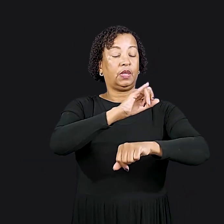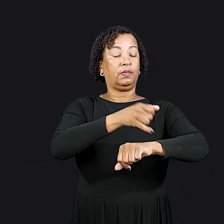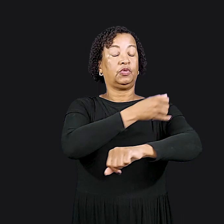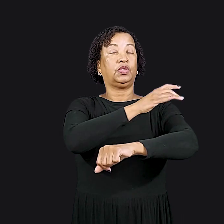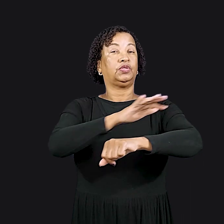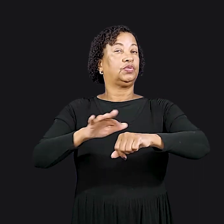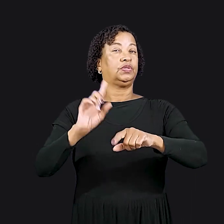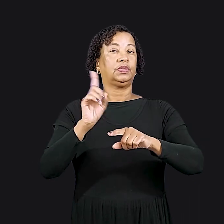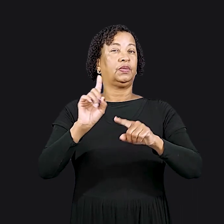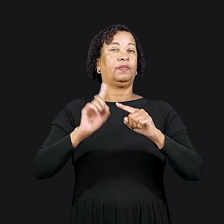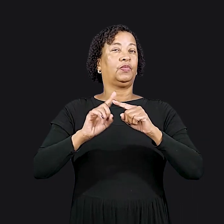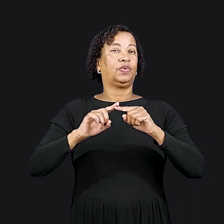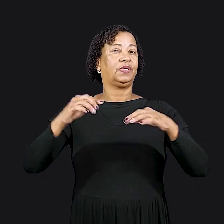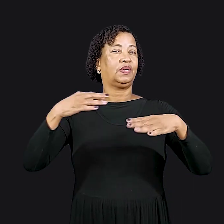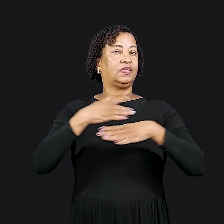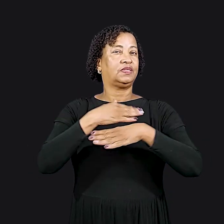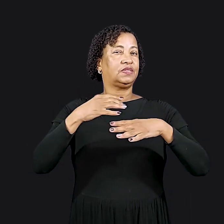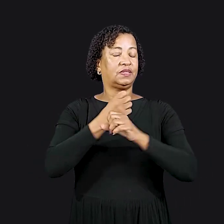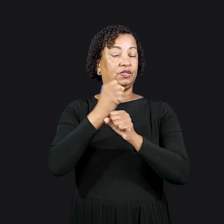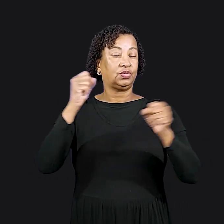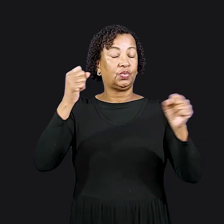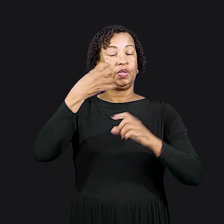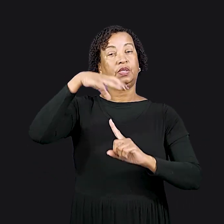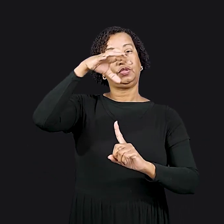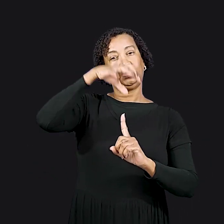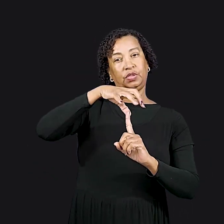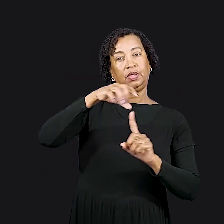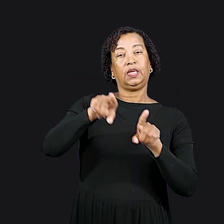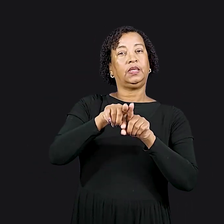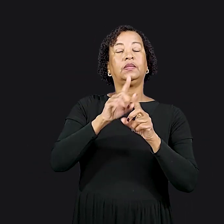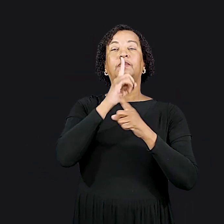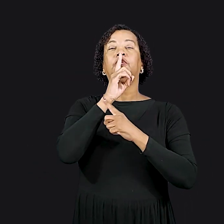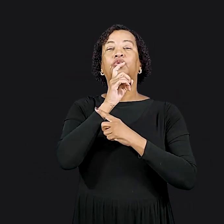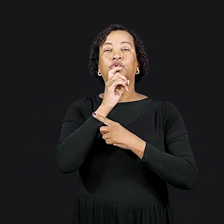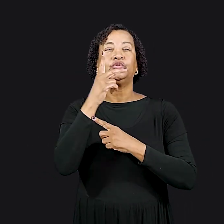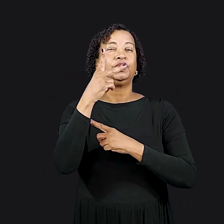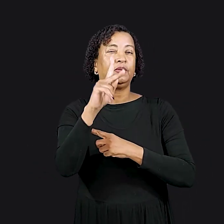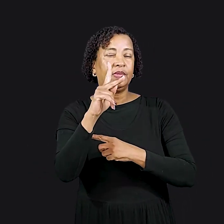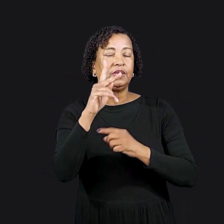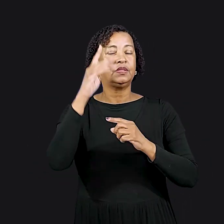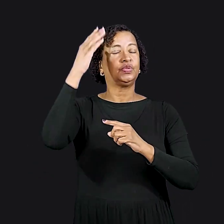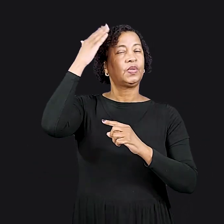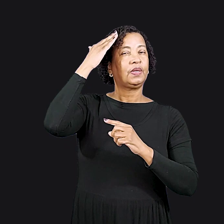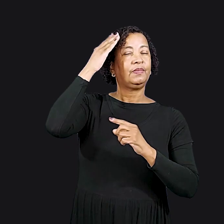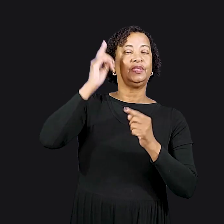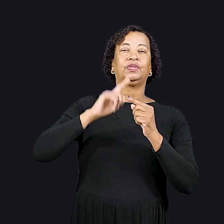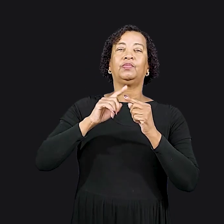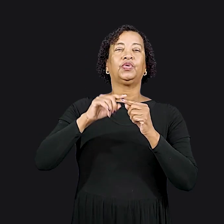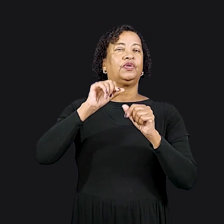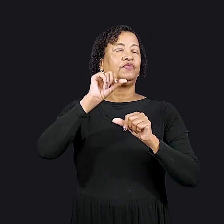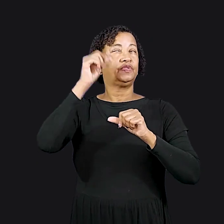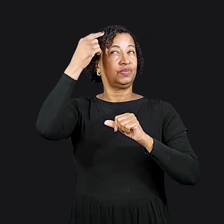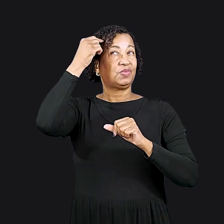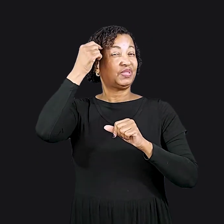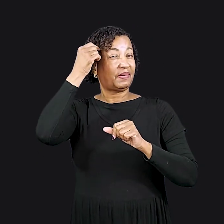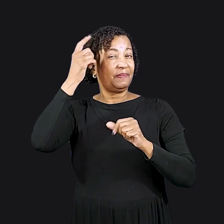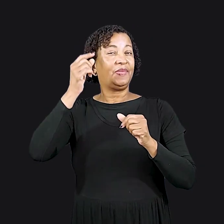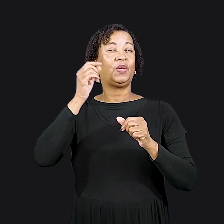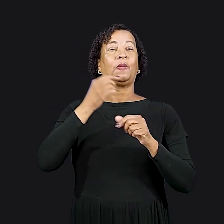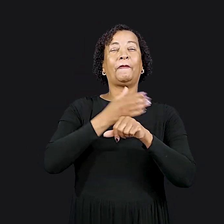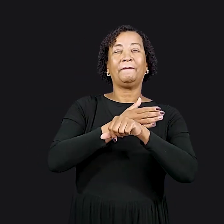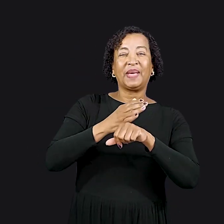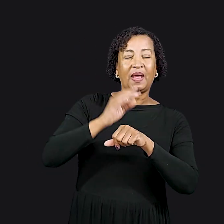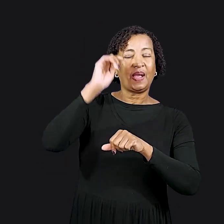Jerusalém, porque é a cidade do grande rei. E não jure pela sua cabeça, pois você não pode tornar branco ou preto nem um fio de